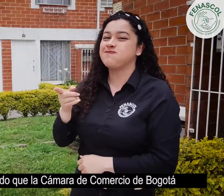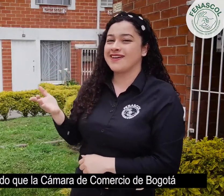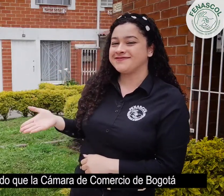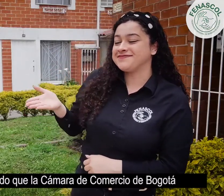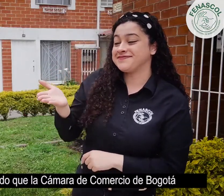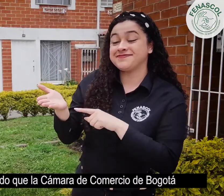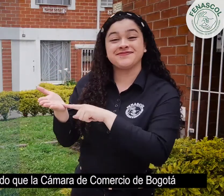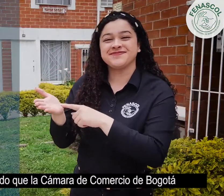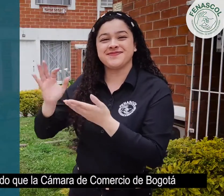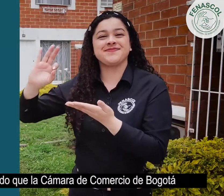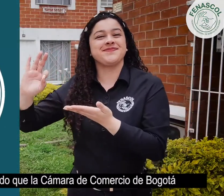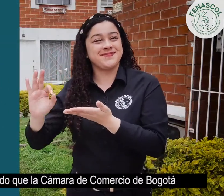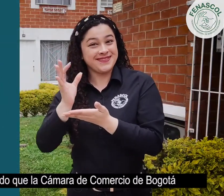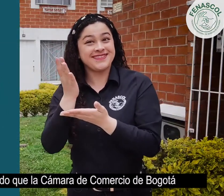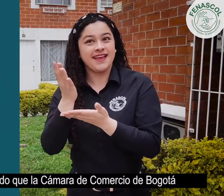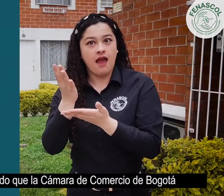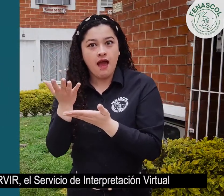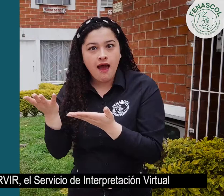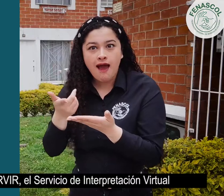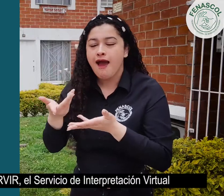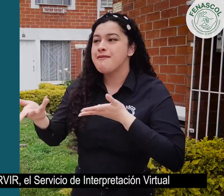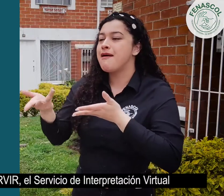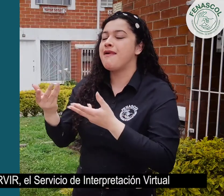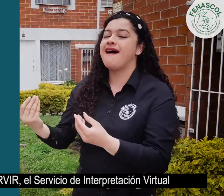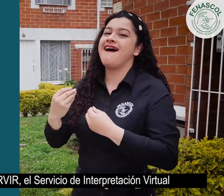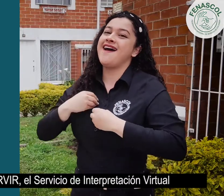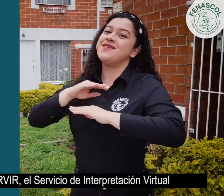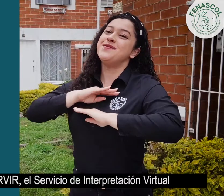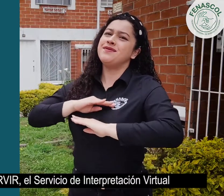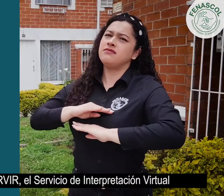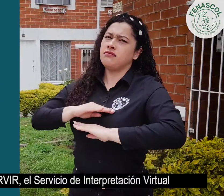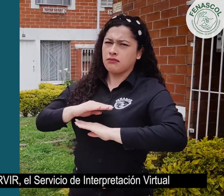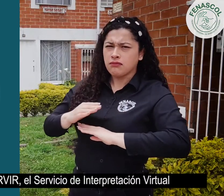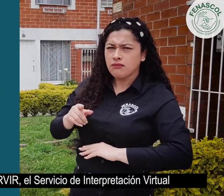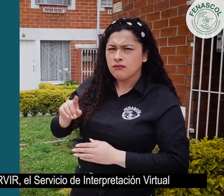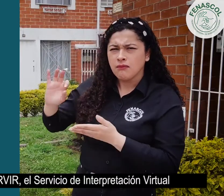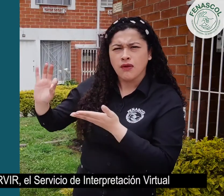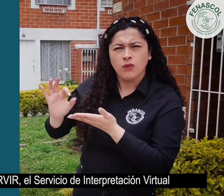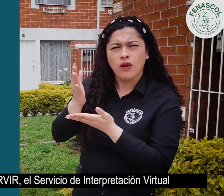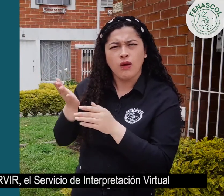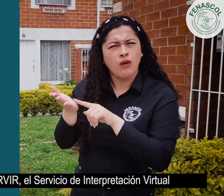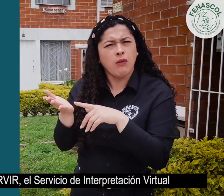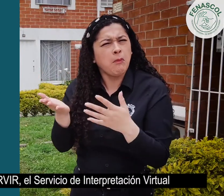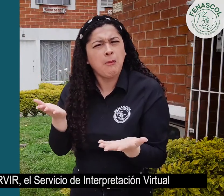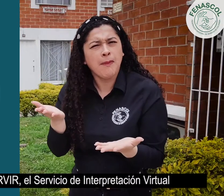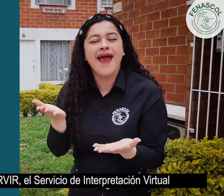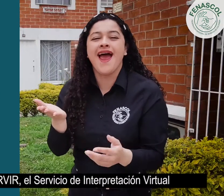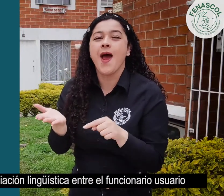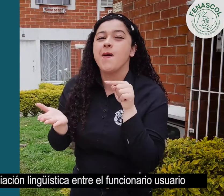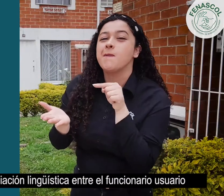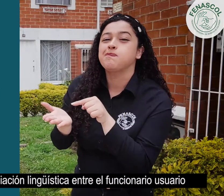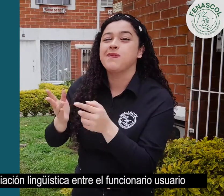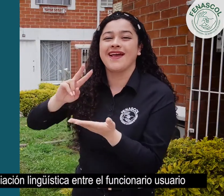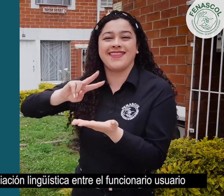la Cámara de Comercio de Bogotá cuenta con SERVIR, el servicio de interpretación virtual que permite la